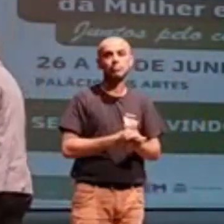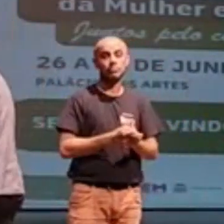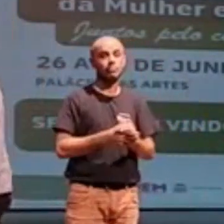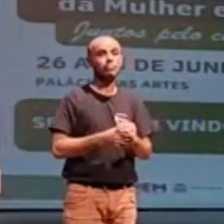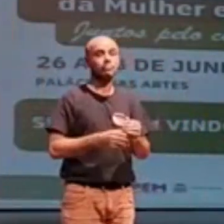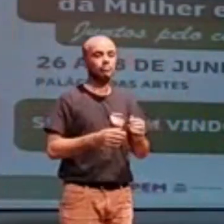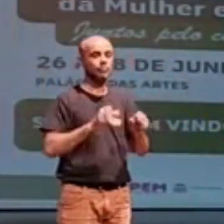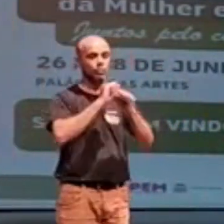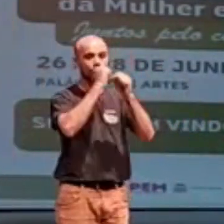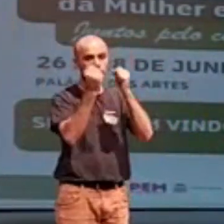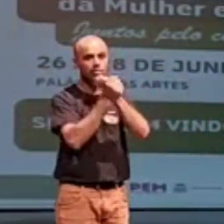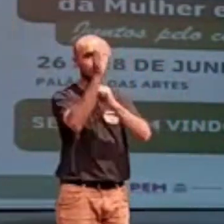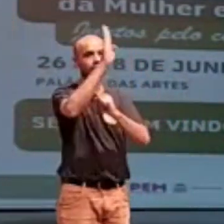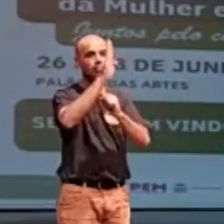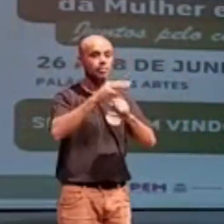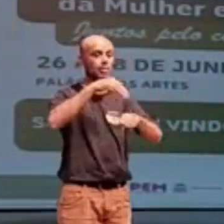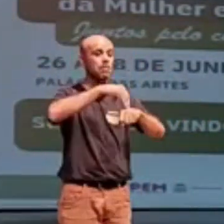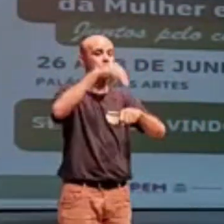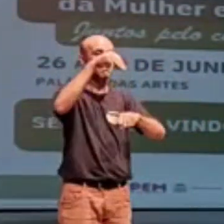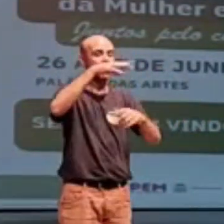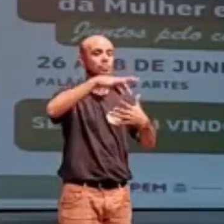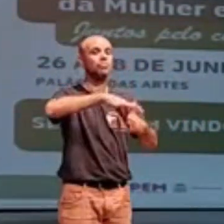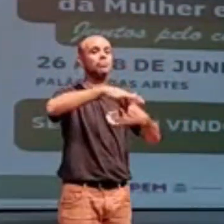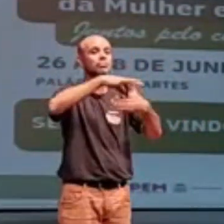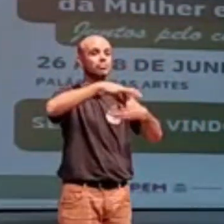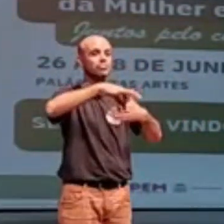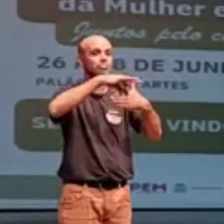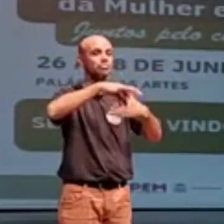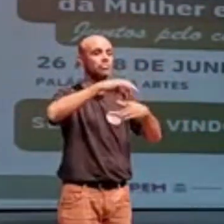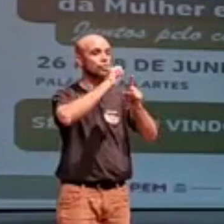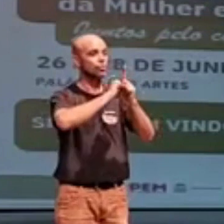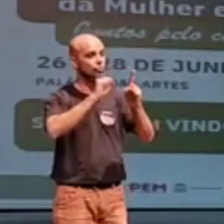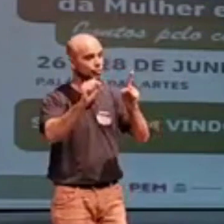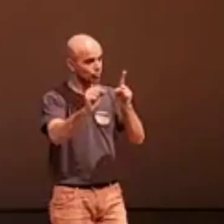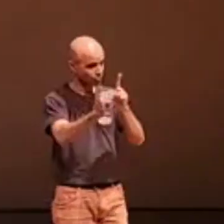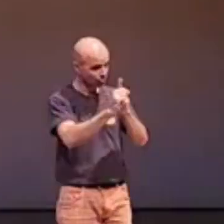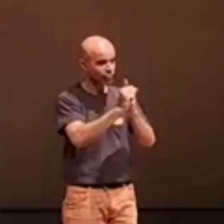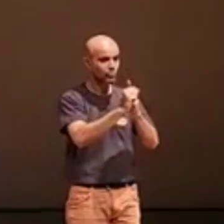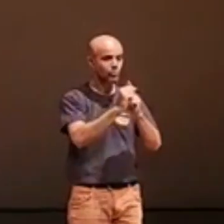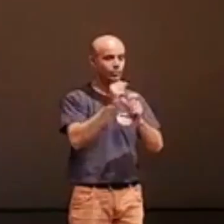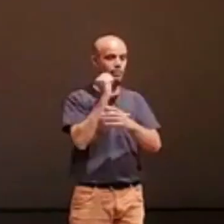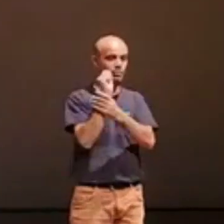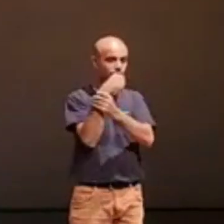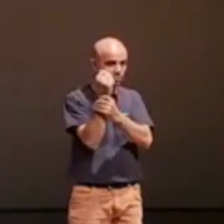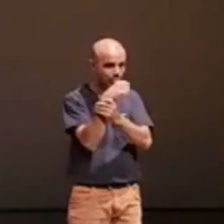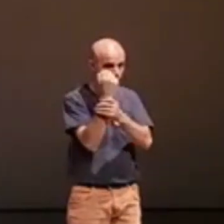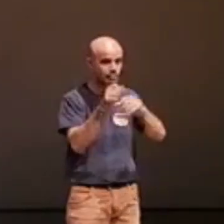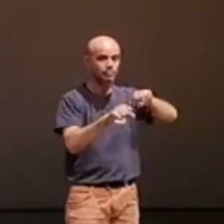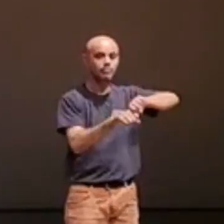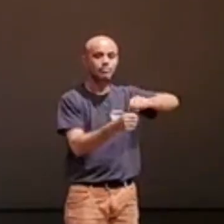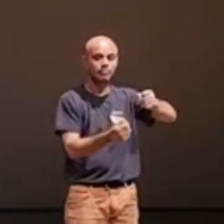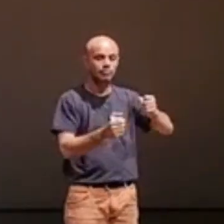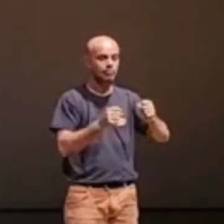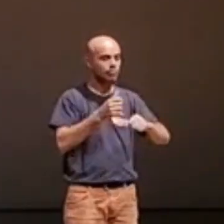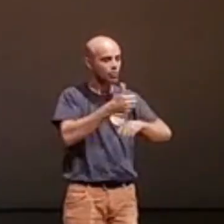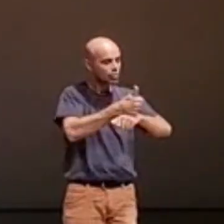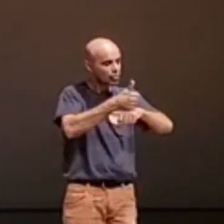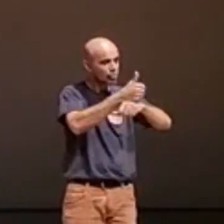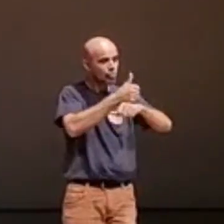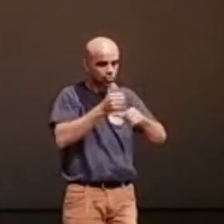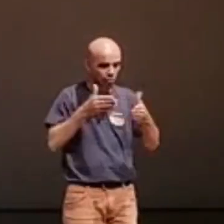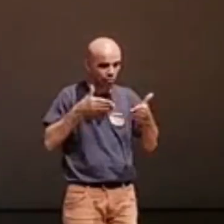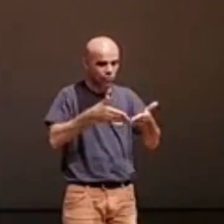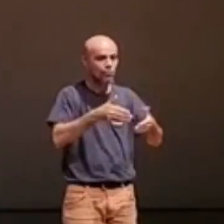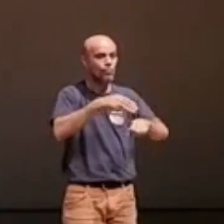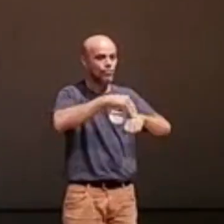Brasileira de Coluna, membro titular da Sociedade Brasileira de Ortopedia e Traumatologia, especialização em cirurgia da